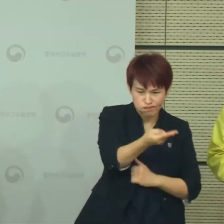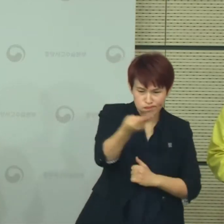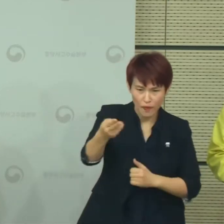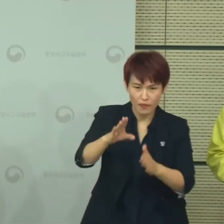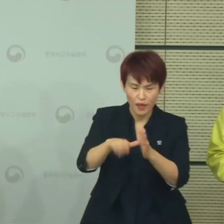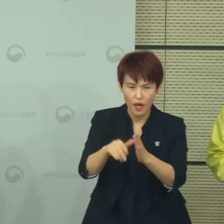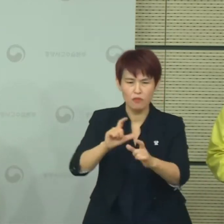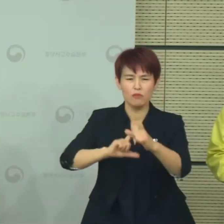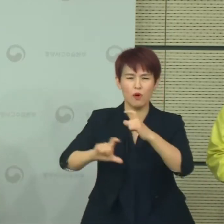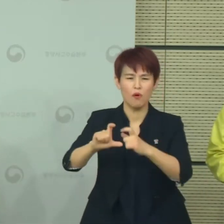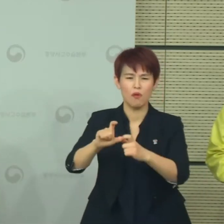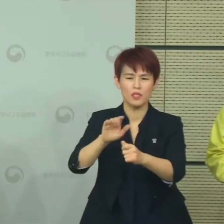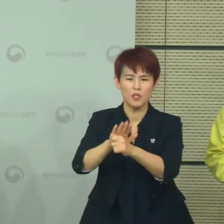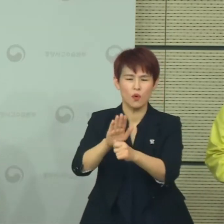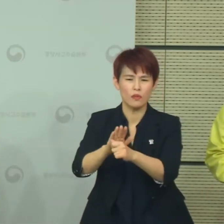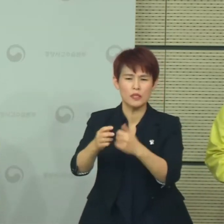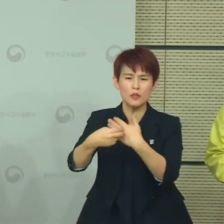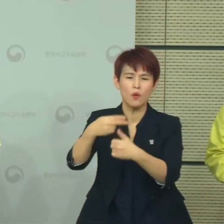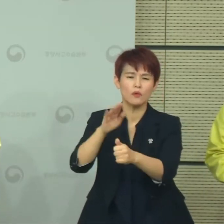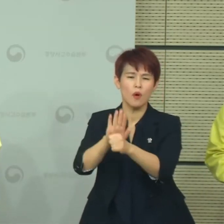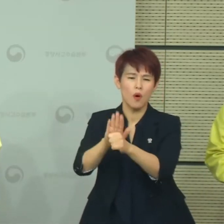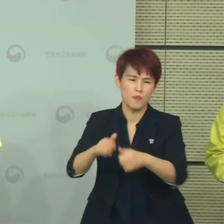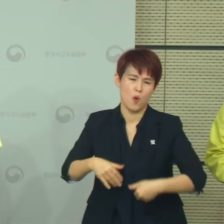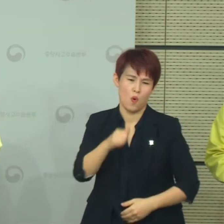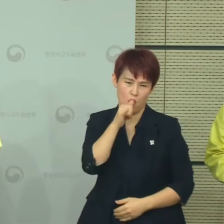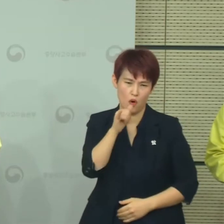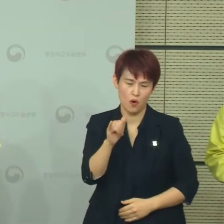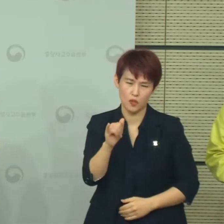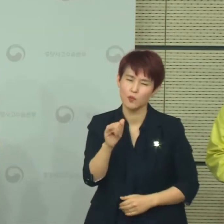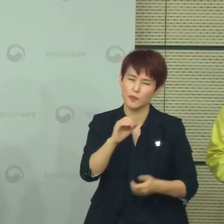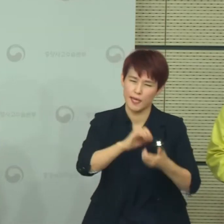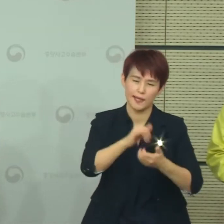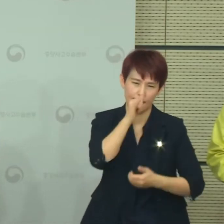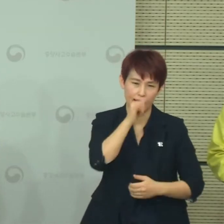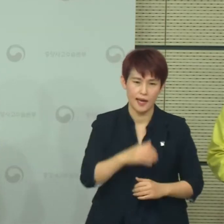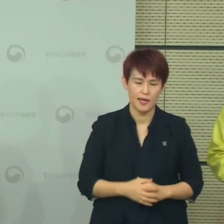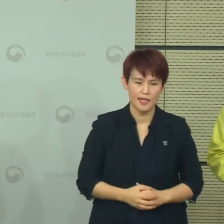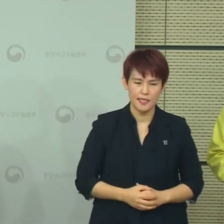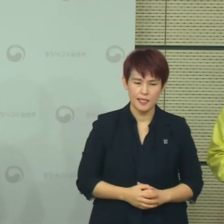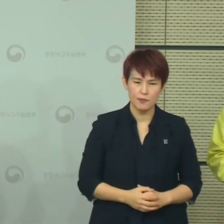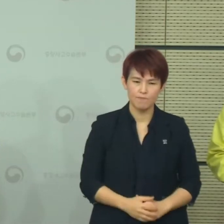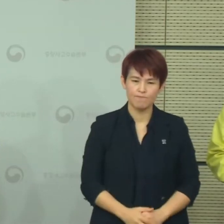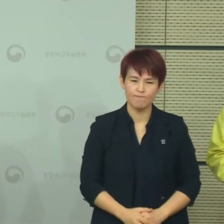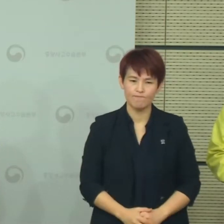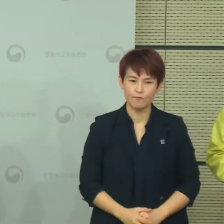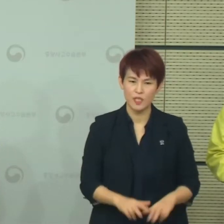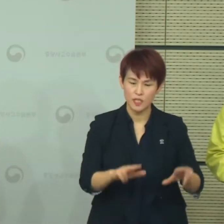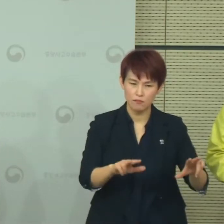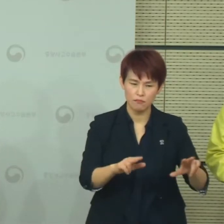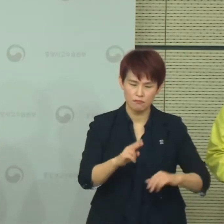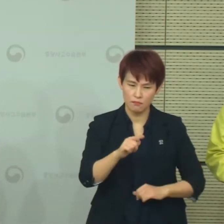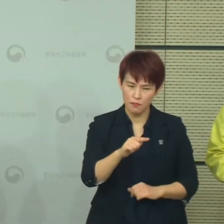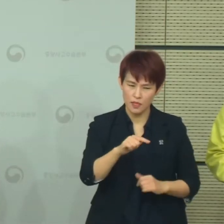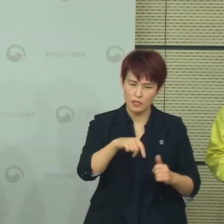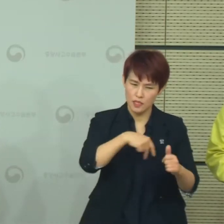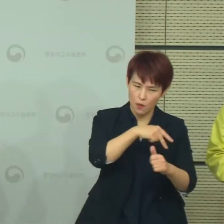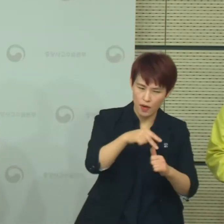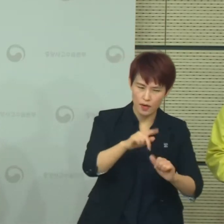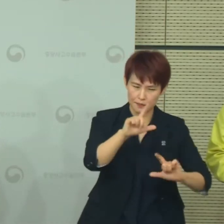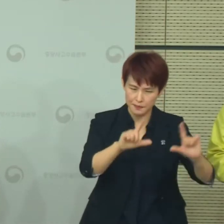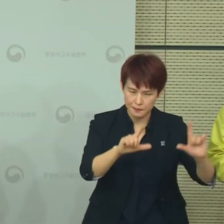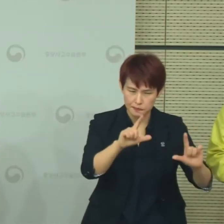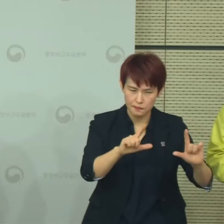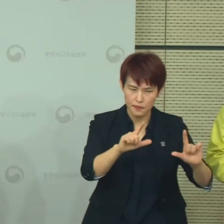제한점을 가지고 있는 그런 여건입니다. 그래서 그 이분들에 대해서는 현재 정확하게 중증이나 그